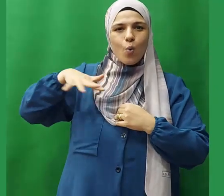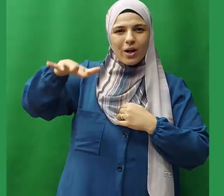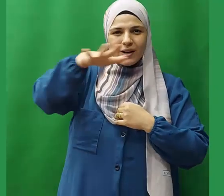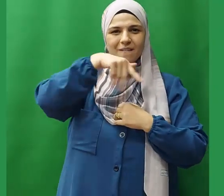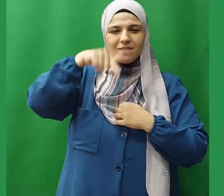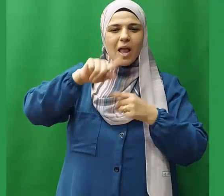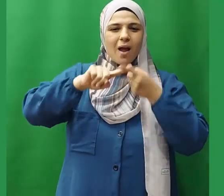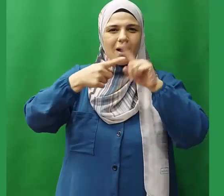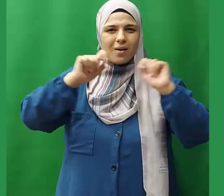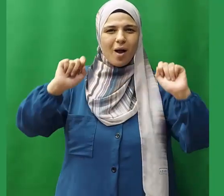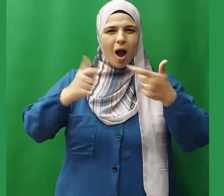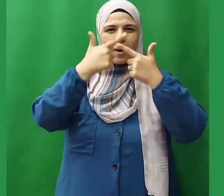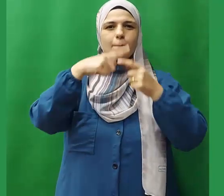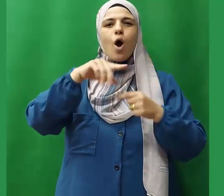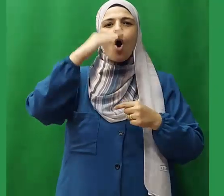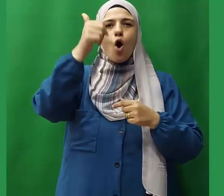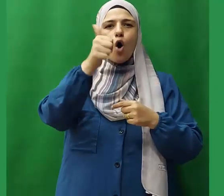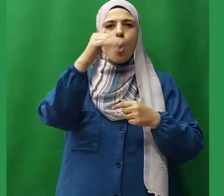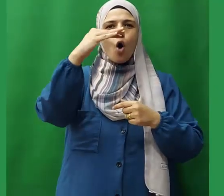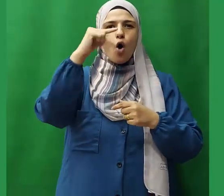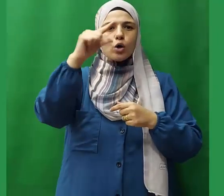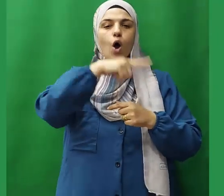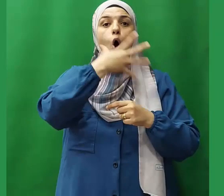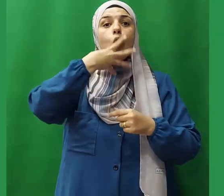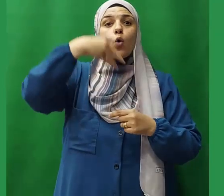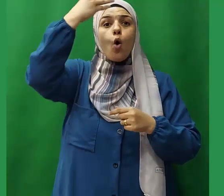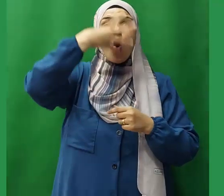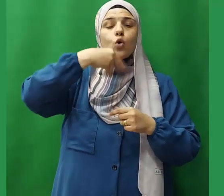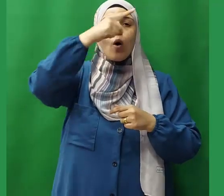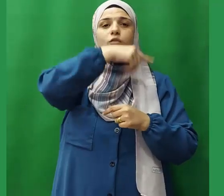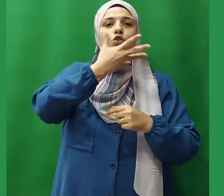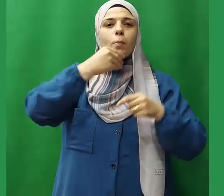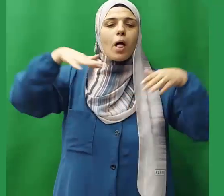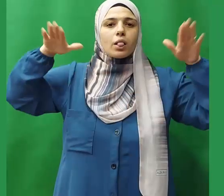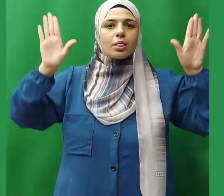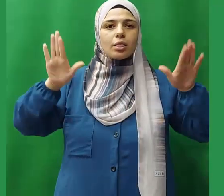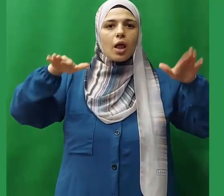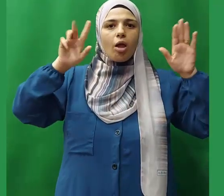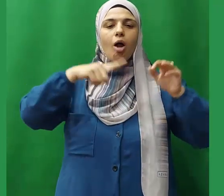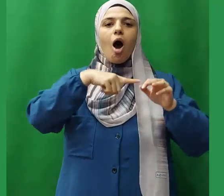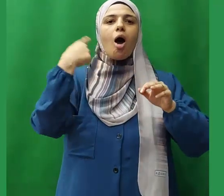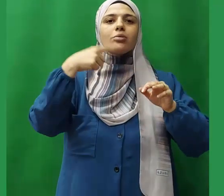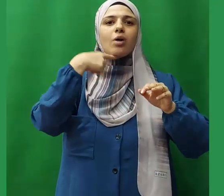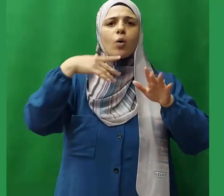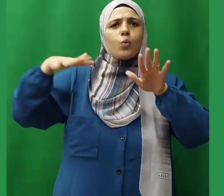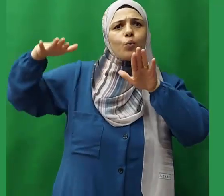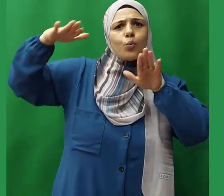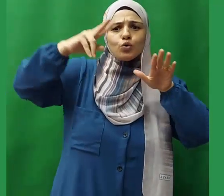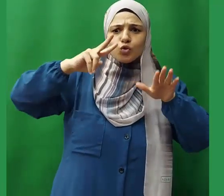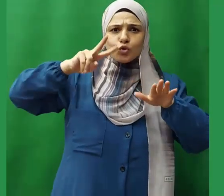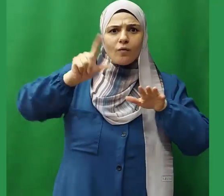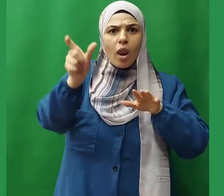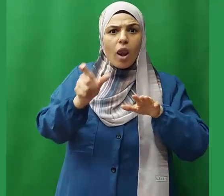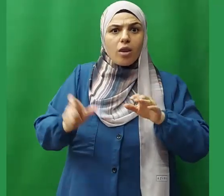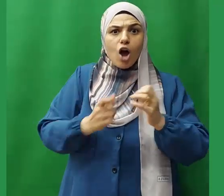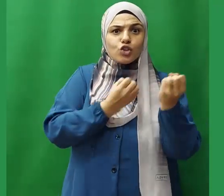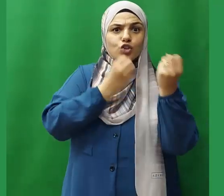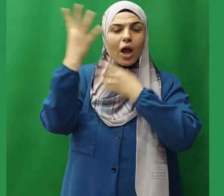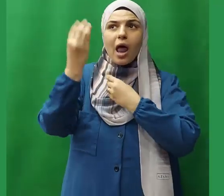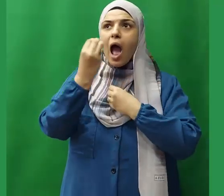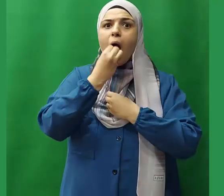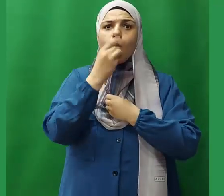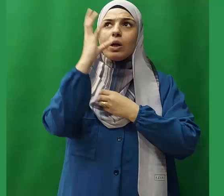اخوانكم باحد جعل الله ارواحهم في جوف طير خضر ترد انهار الجنه